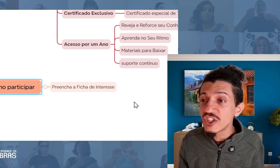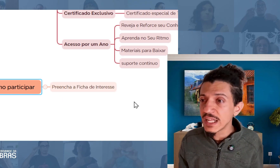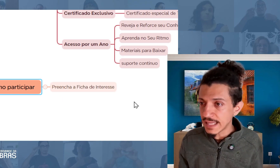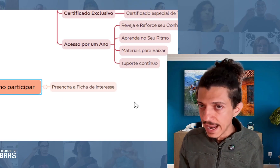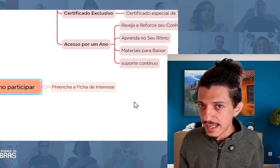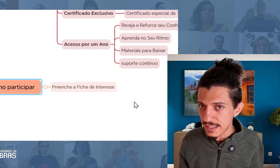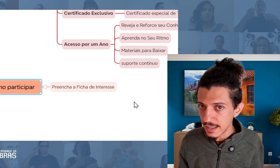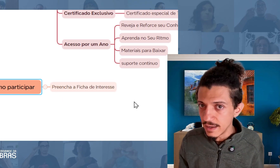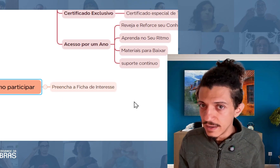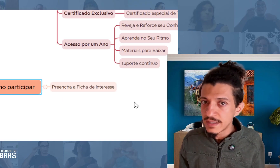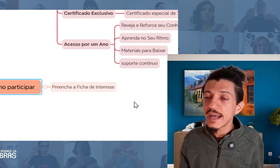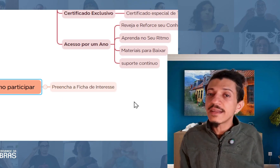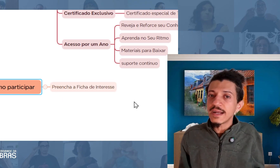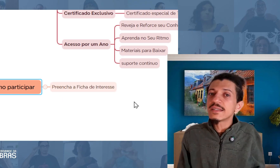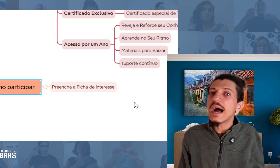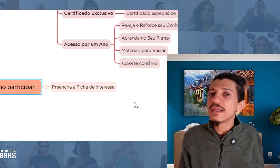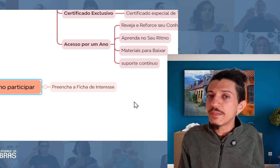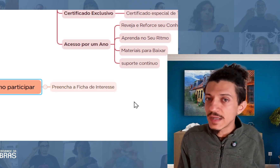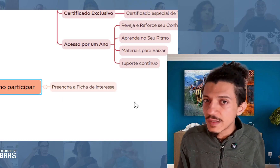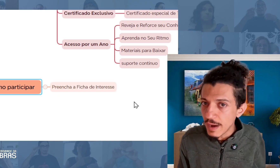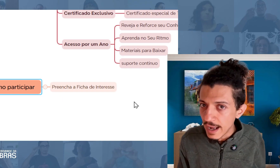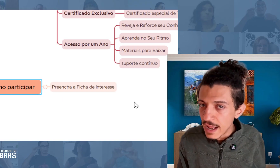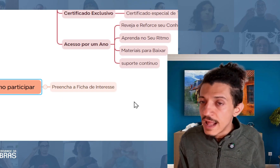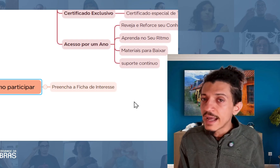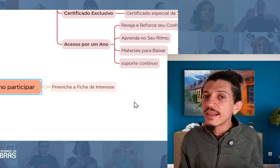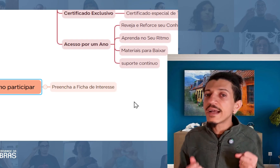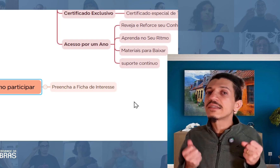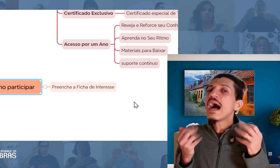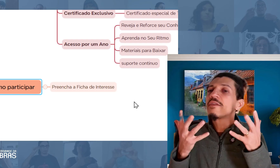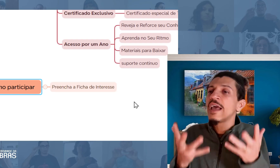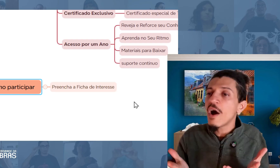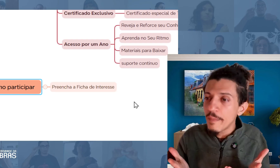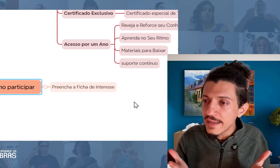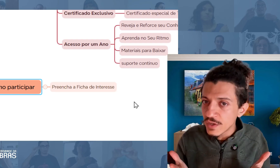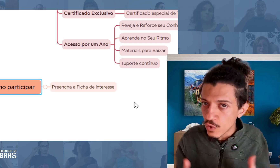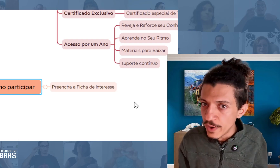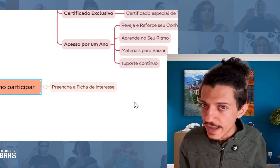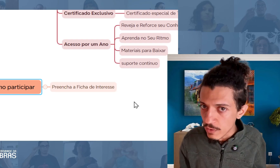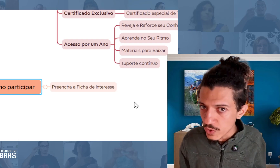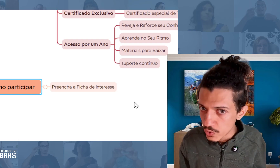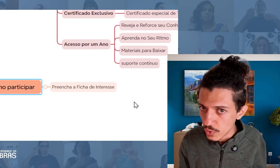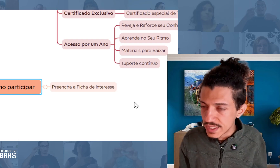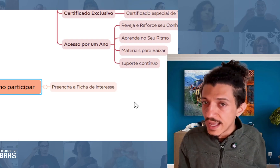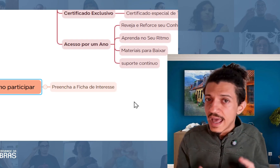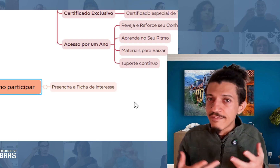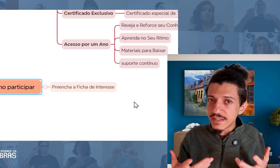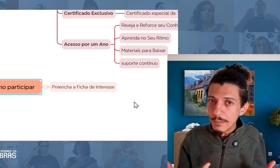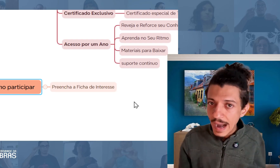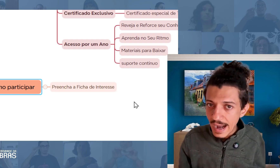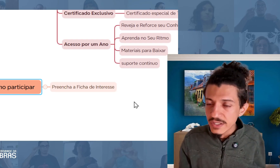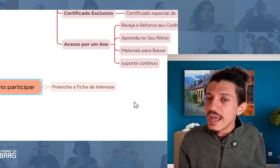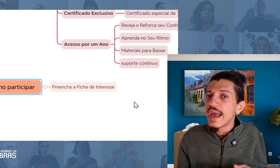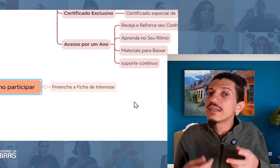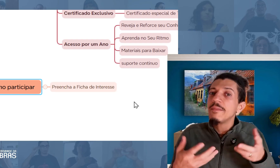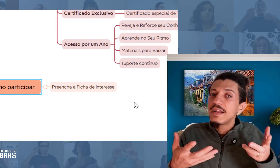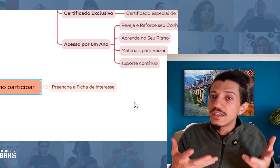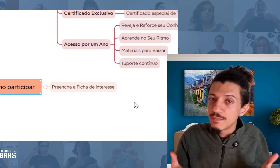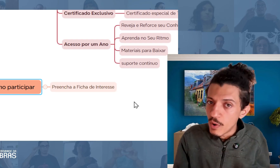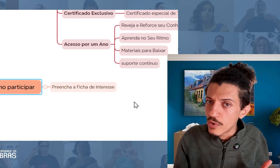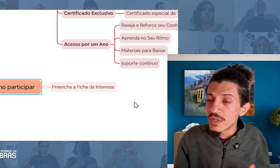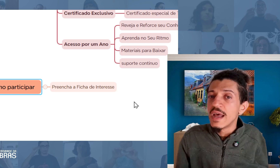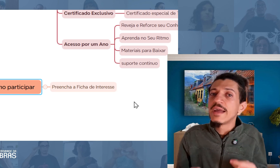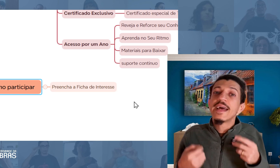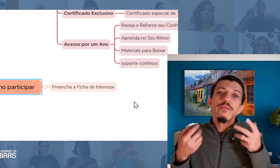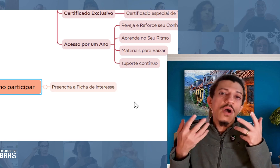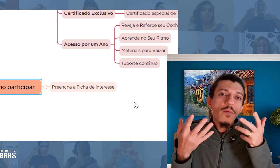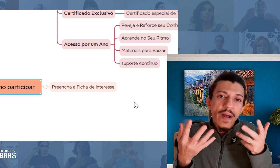ficha de interesse. Você está interessado em participar? Está interessado em realmente se comunicar com surdos? Em fazer parte? Em receber esses